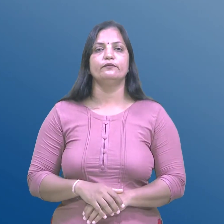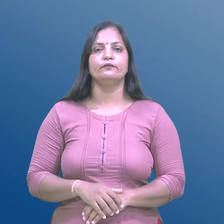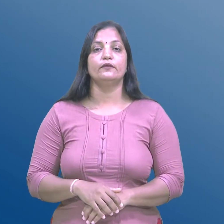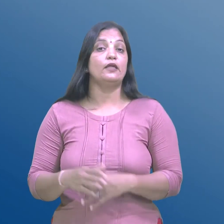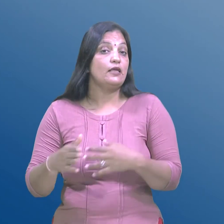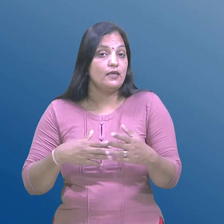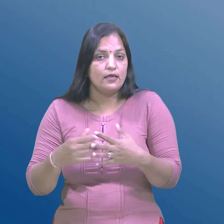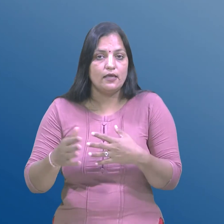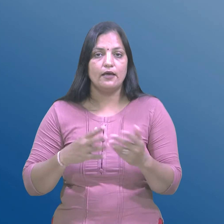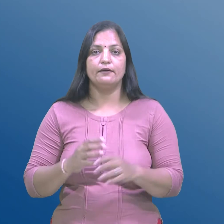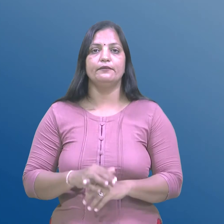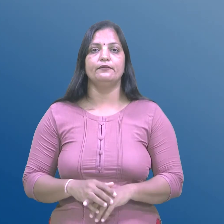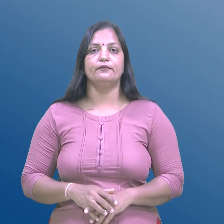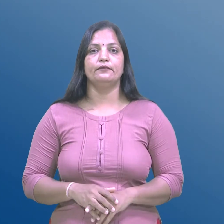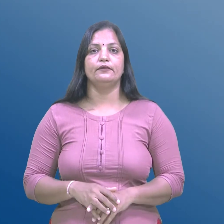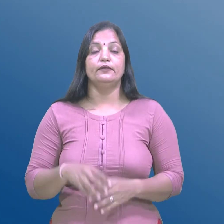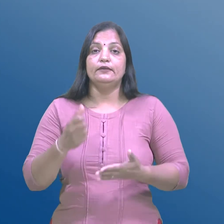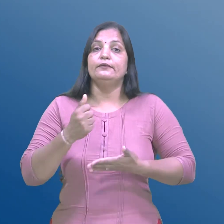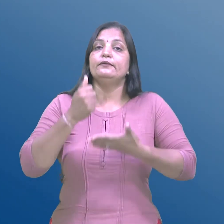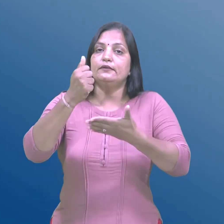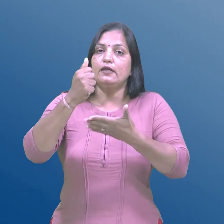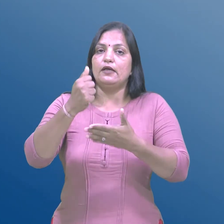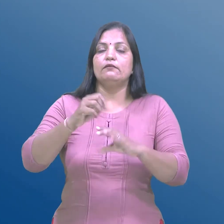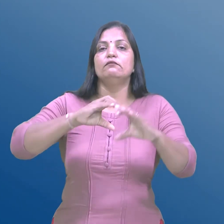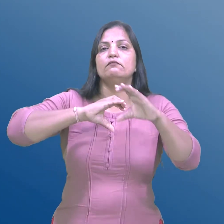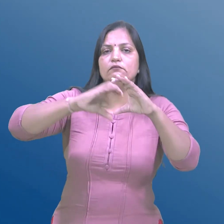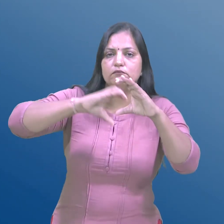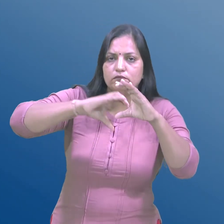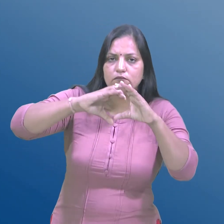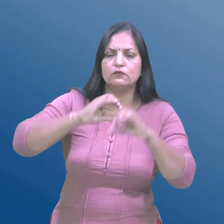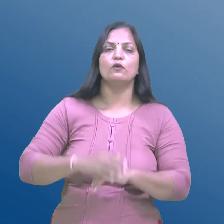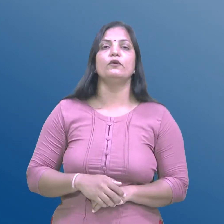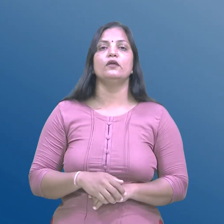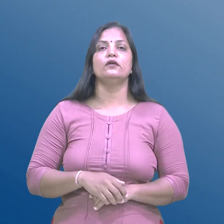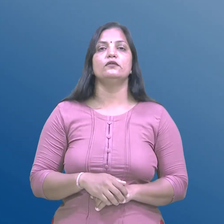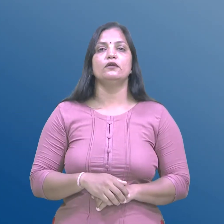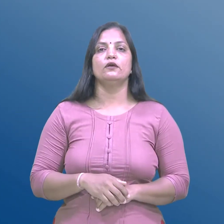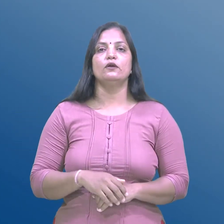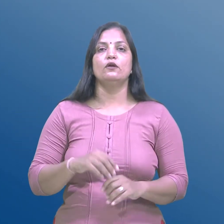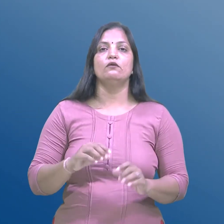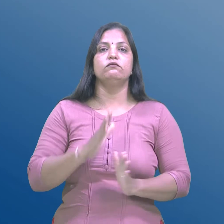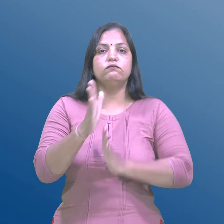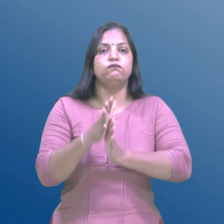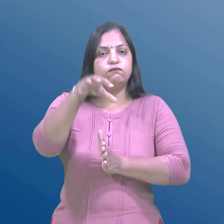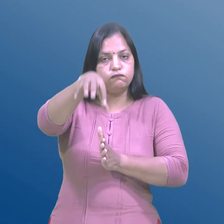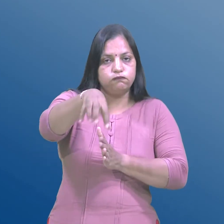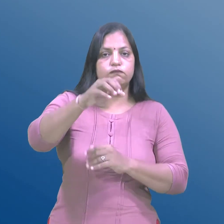અથવા ન્યાયિક ચર્ચા સ્થાનો, રેલવે સ્ટેશન કે